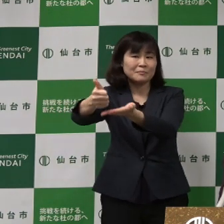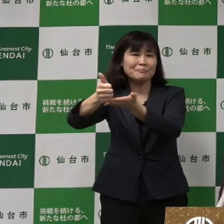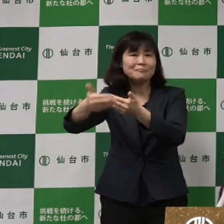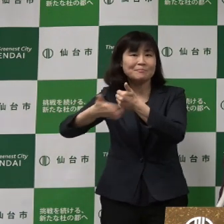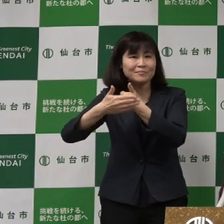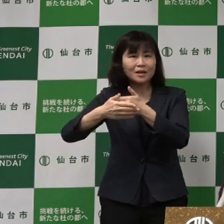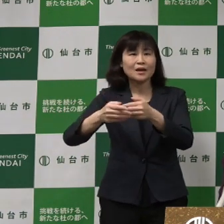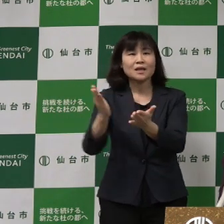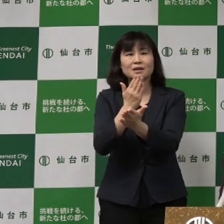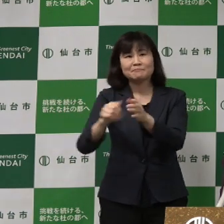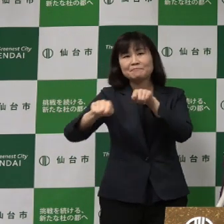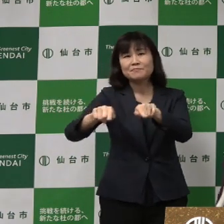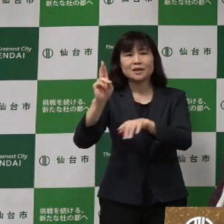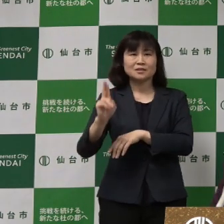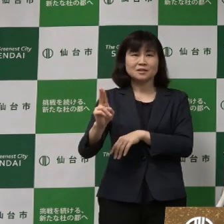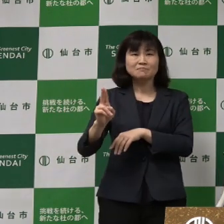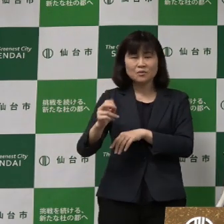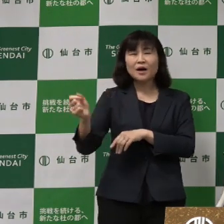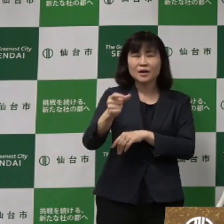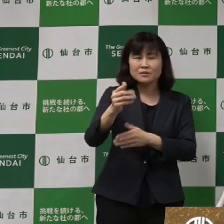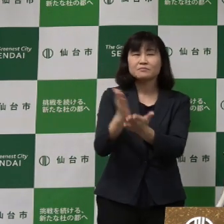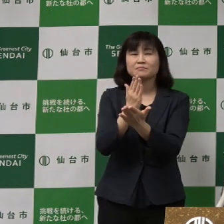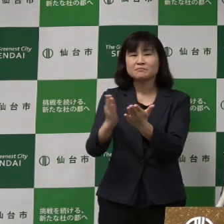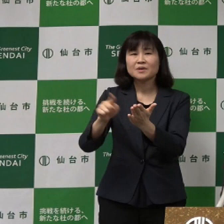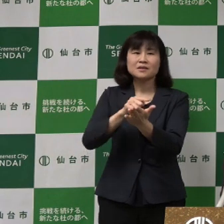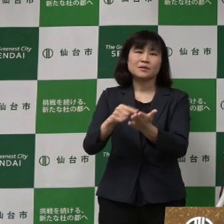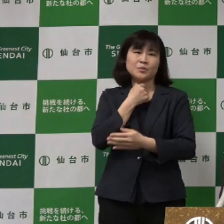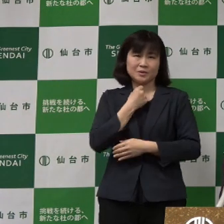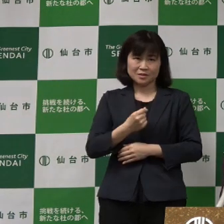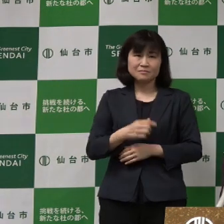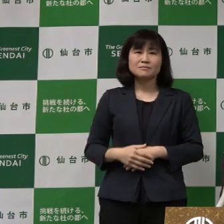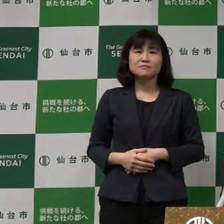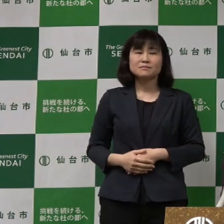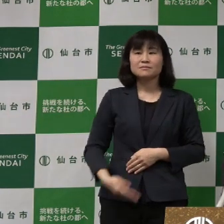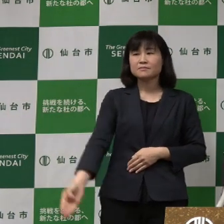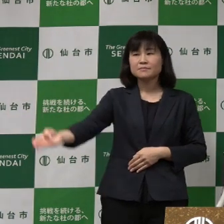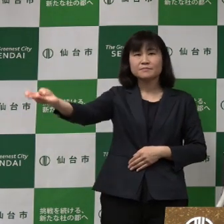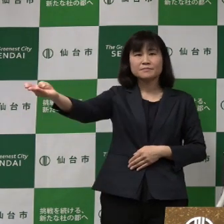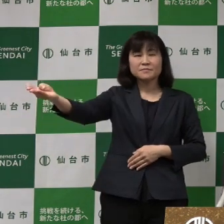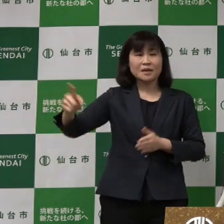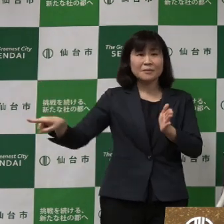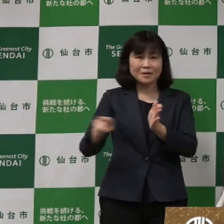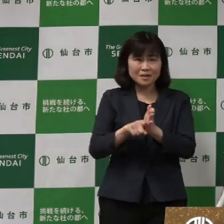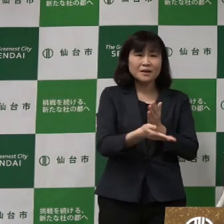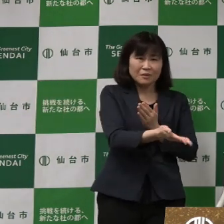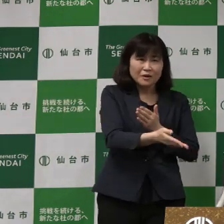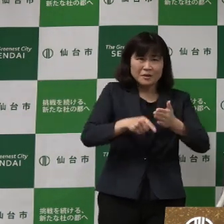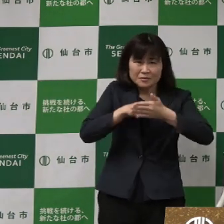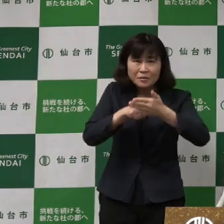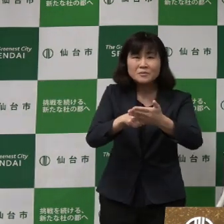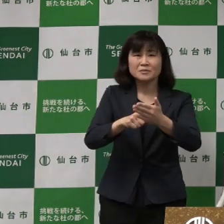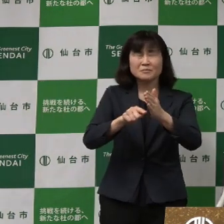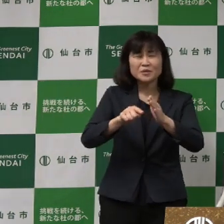もらいたいと思います。 今まで郡市長はいじめや不登校対策にかなり力を入れてら